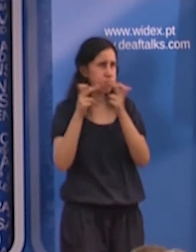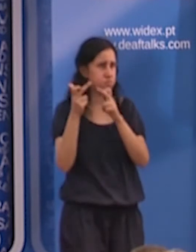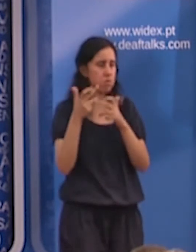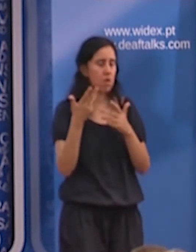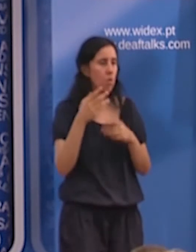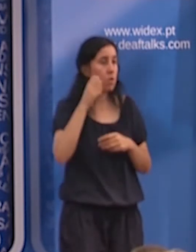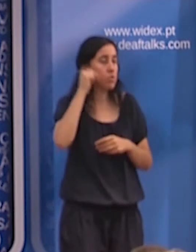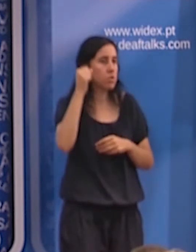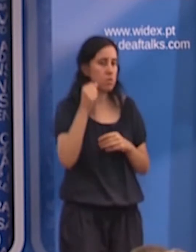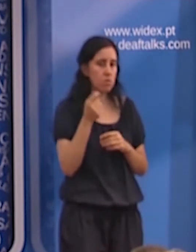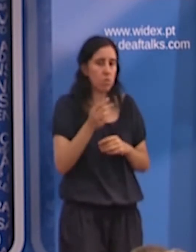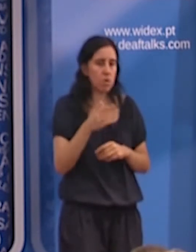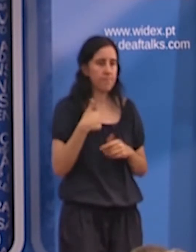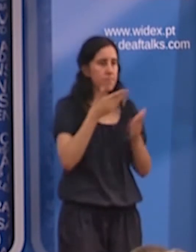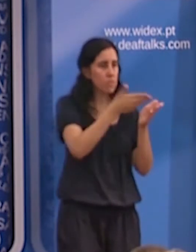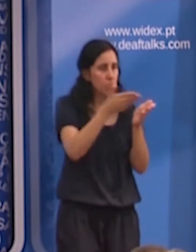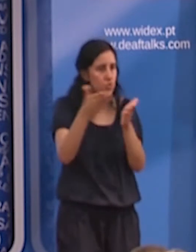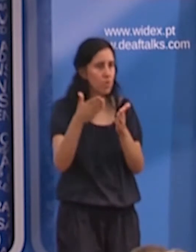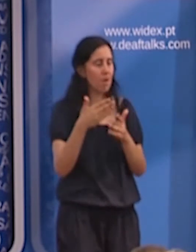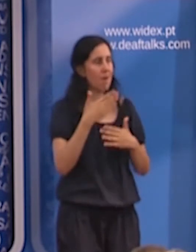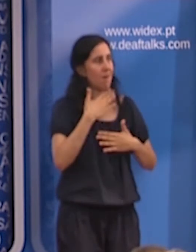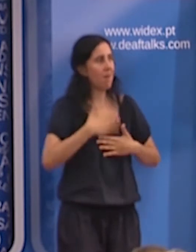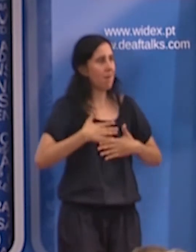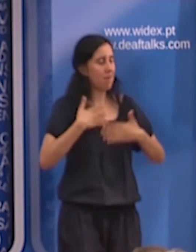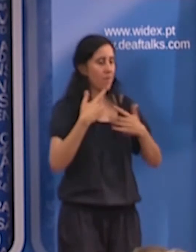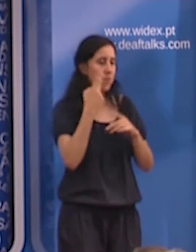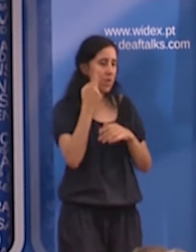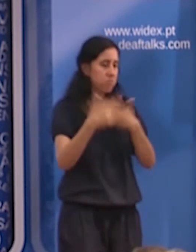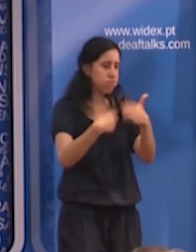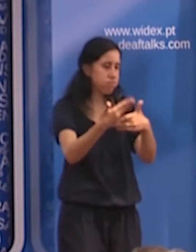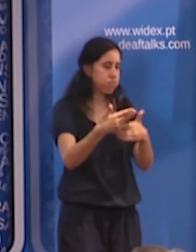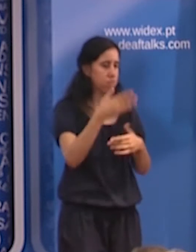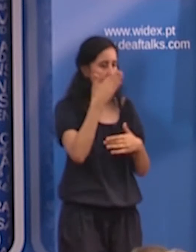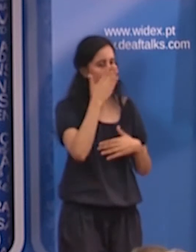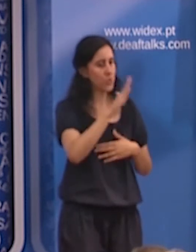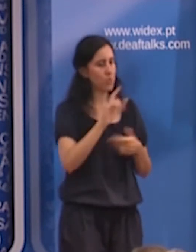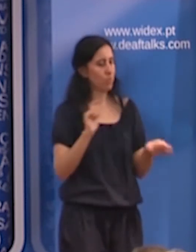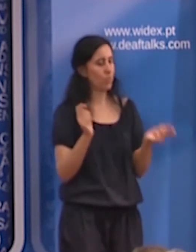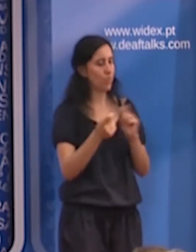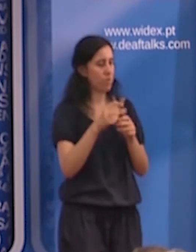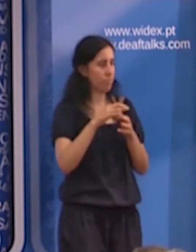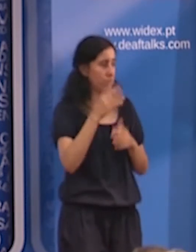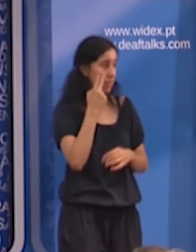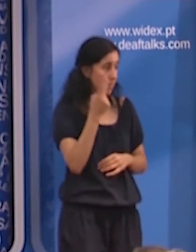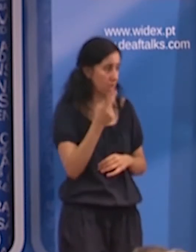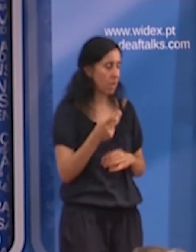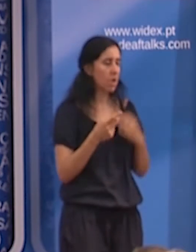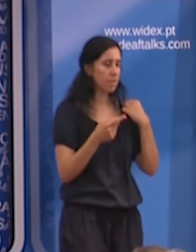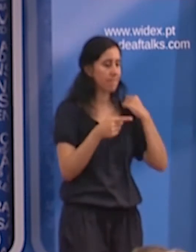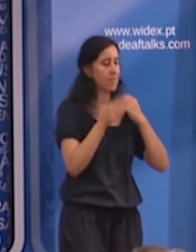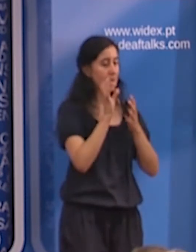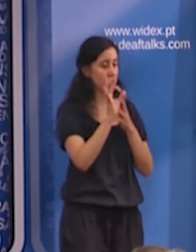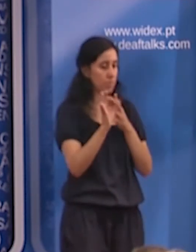beira do suicídio e quando são ajudados passam a ganhar gosto pela vida e para ter outro tipo de atitude relativamente à vida. Todos estes